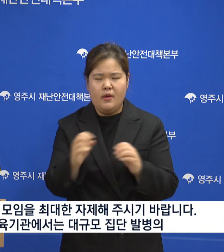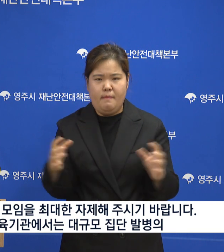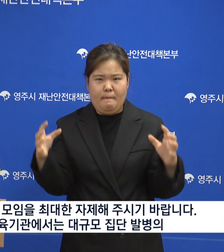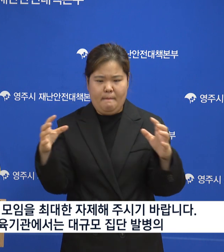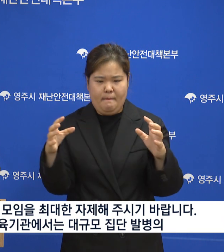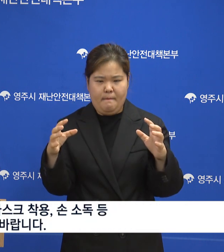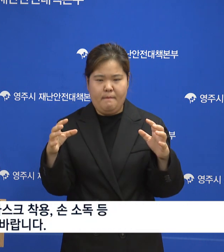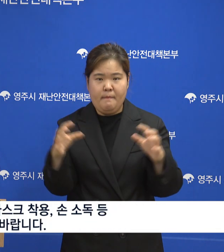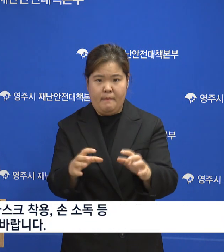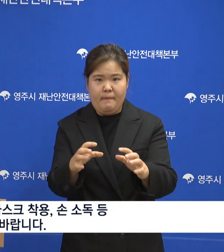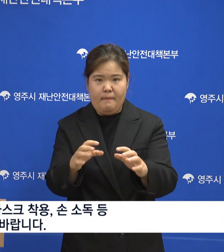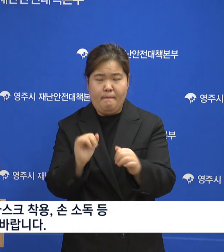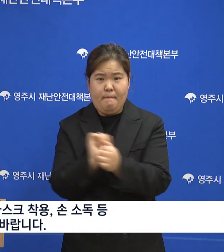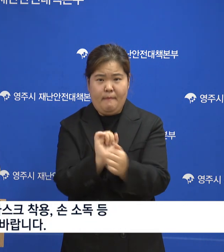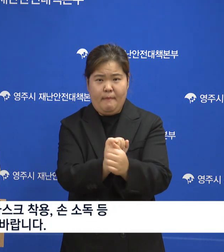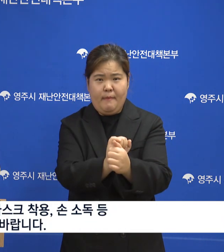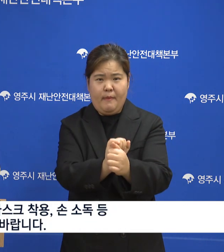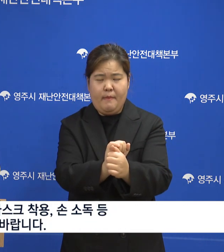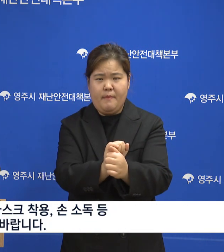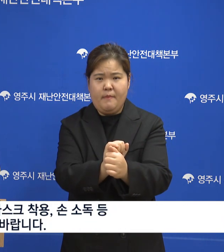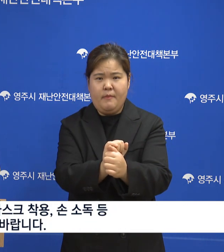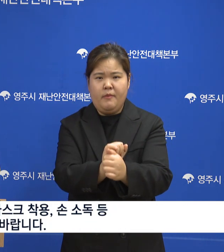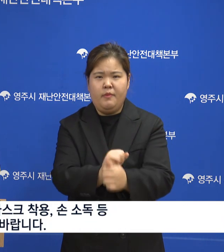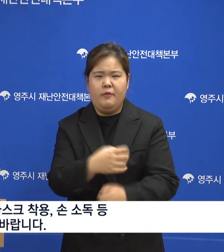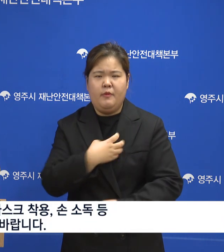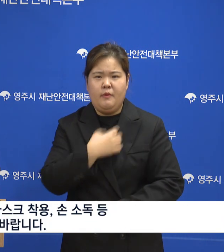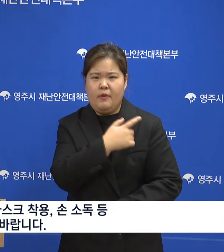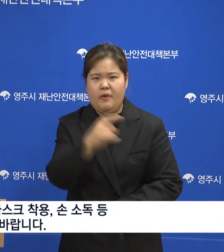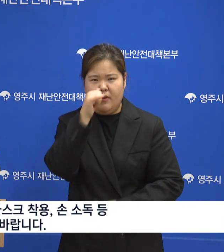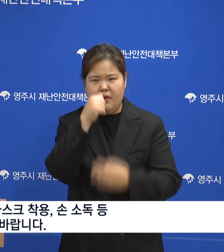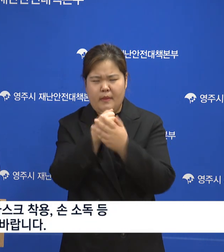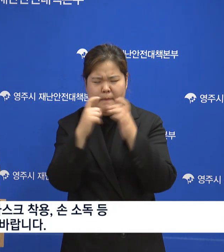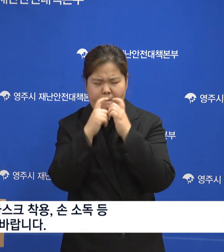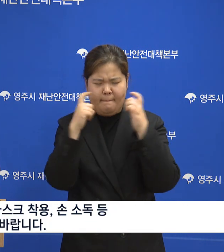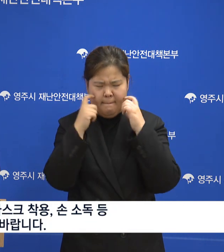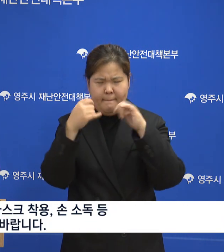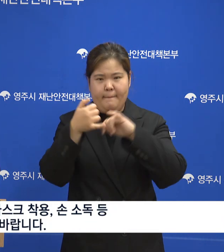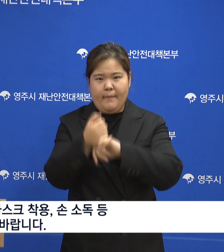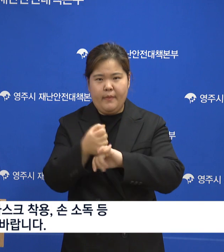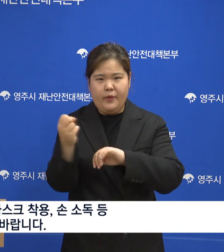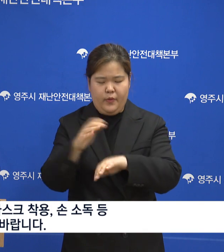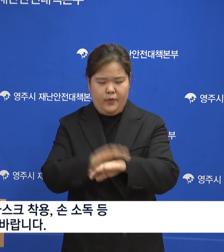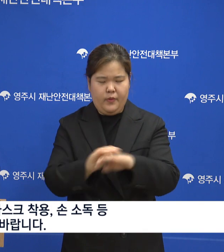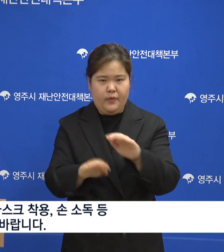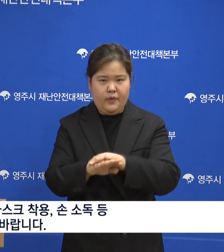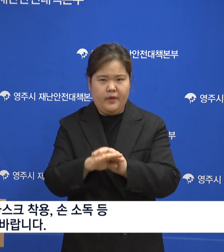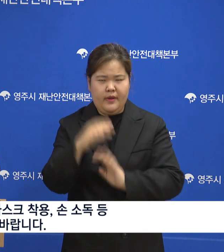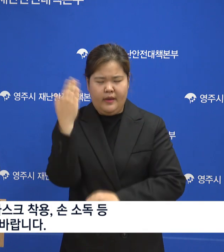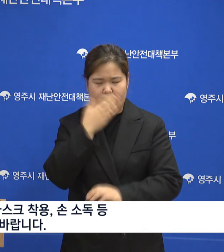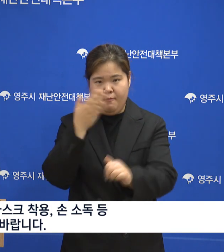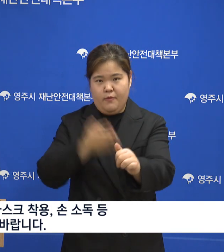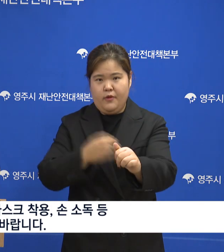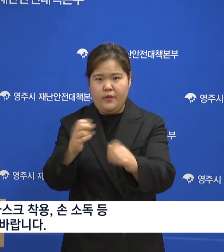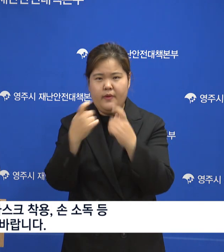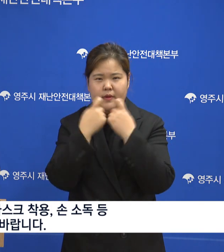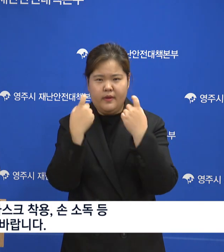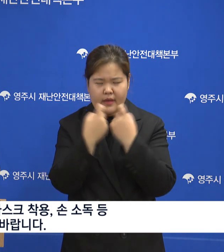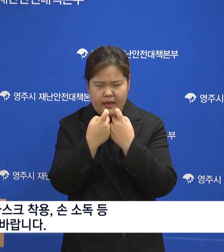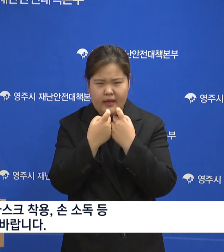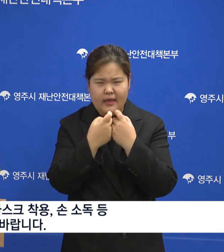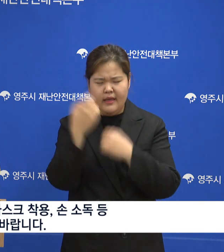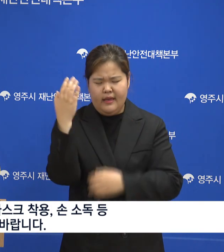집단 발병 에 위험도 있는 만큼 그리드 기와 마스크 착용 손 소독 등 개인위생을 철저히